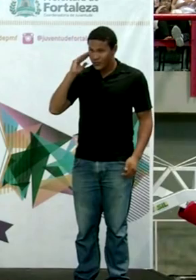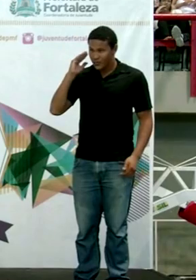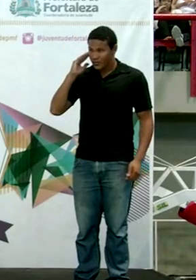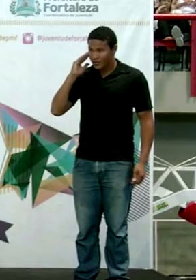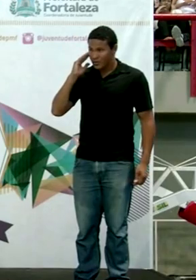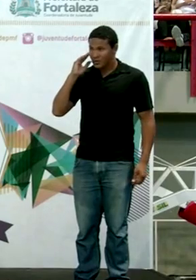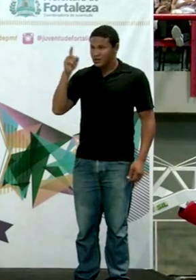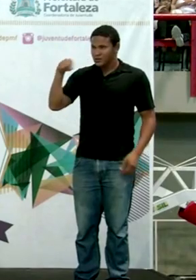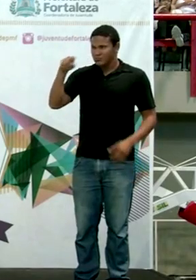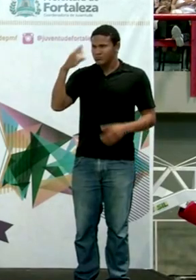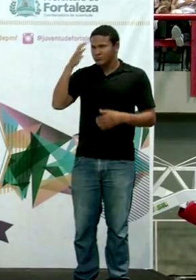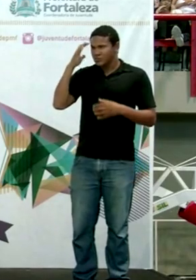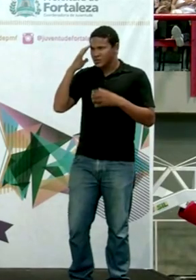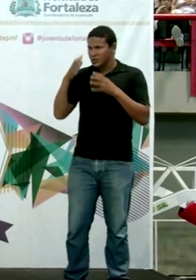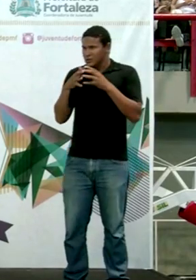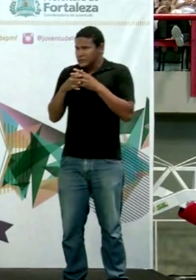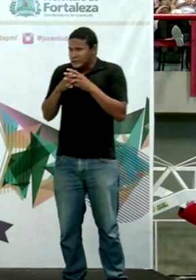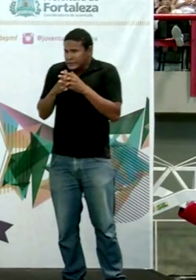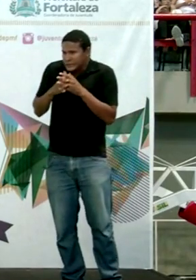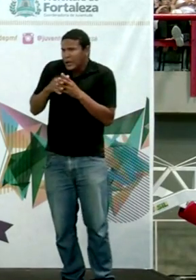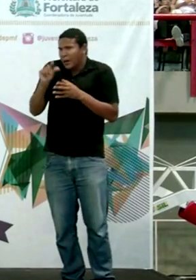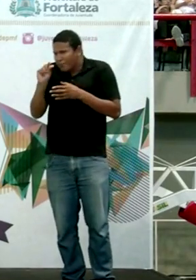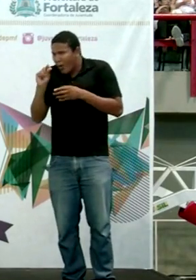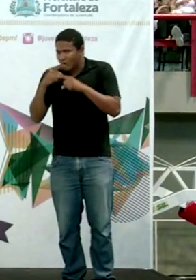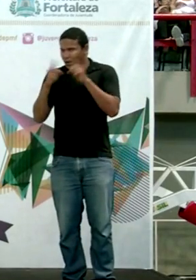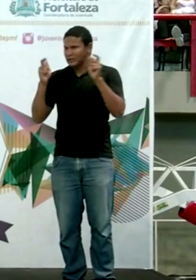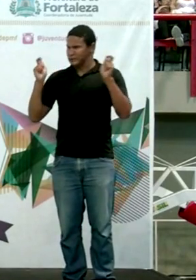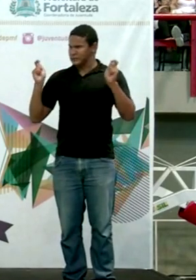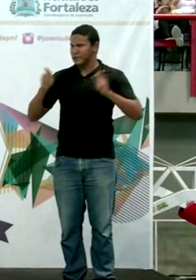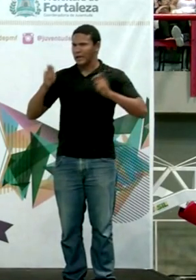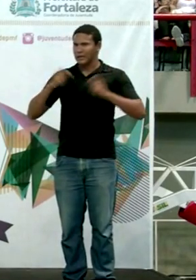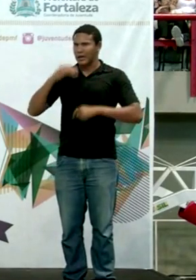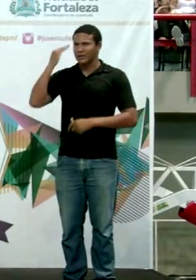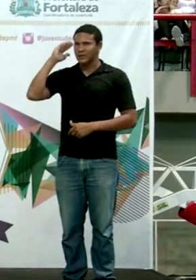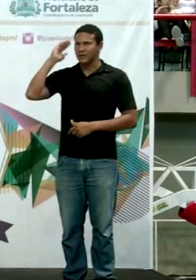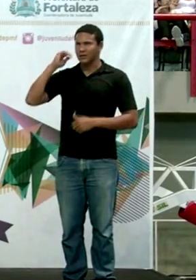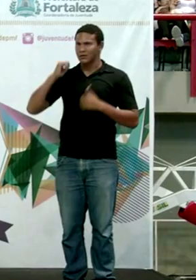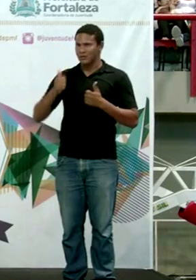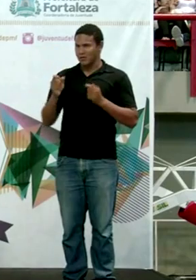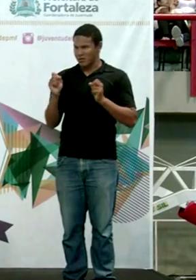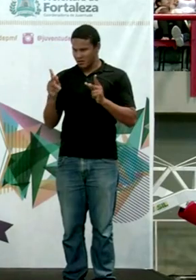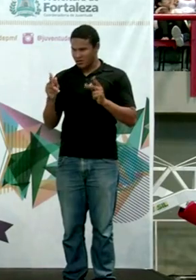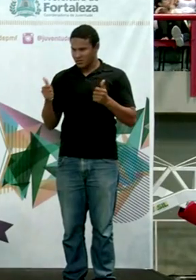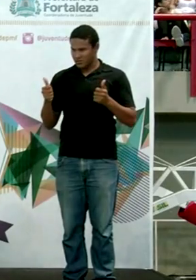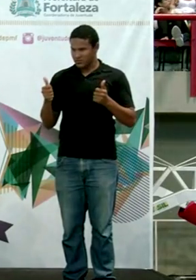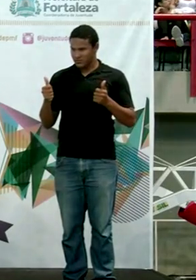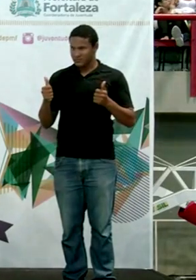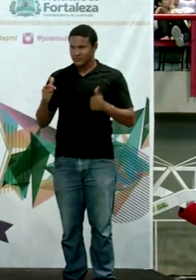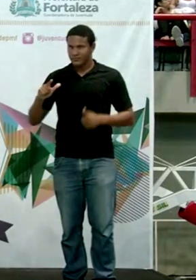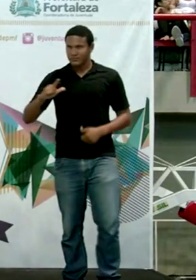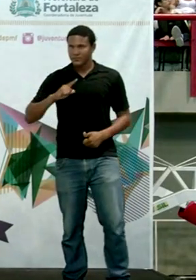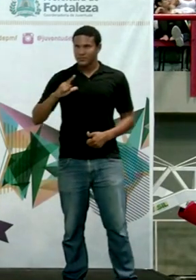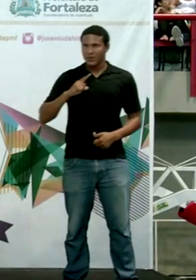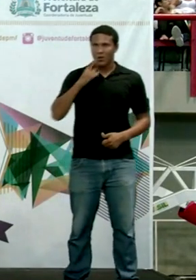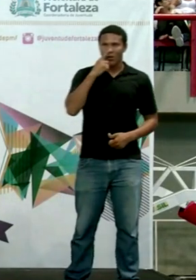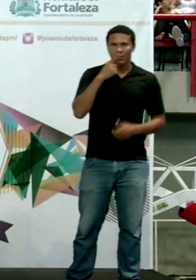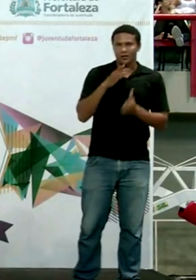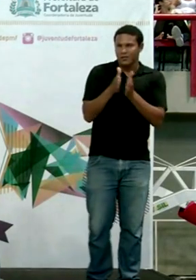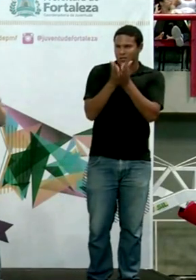A cabeça fica assim, mas dá para entender. Gente, faz parte do processo de aprendizado, eu digo isso no meu